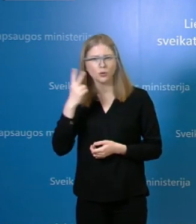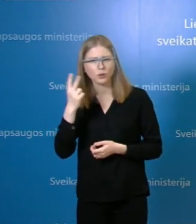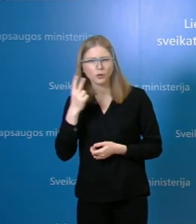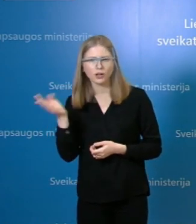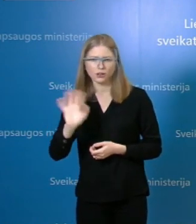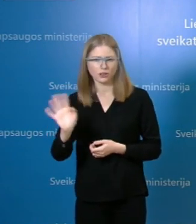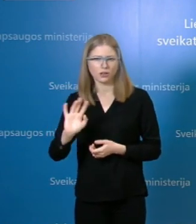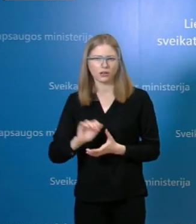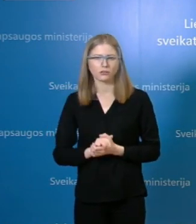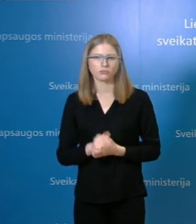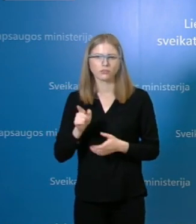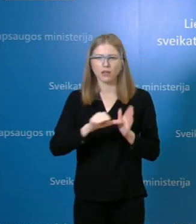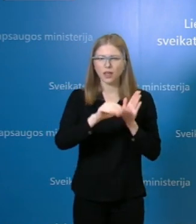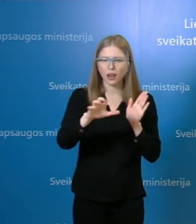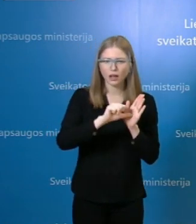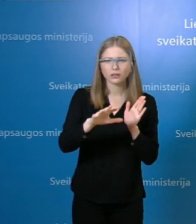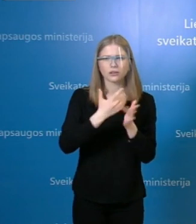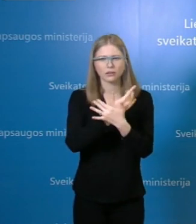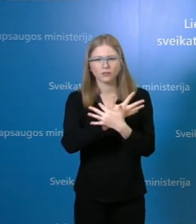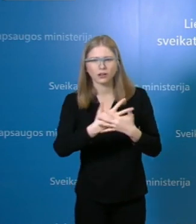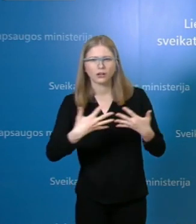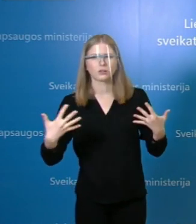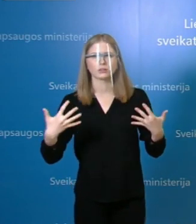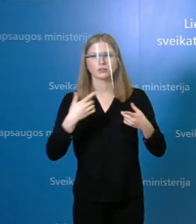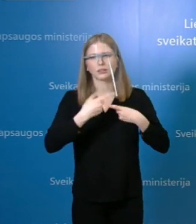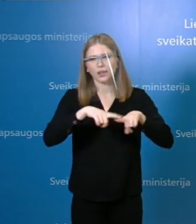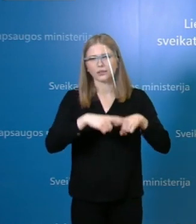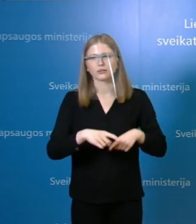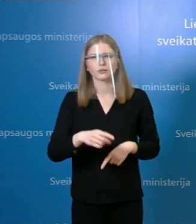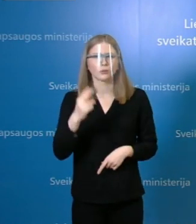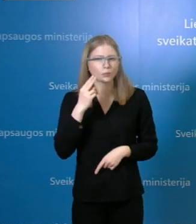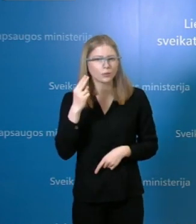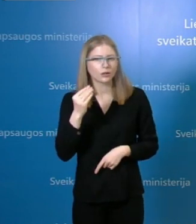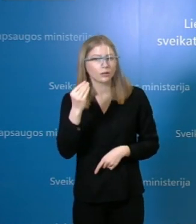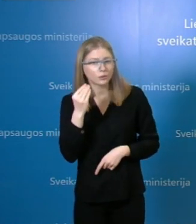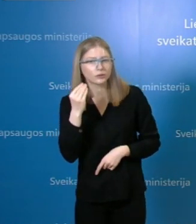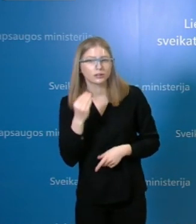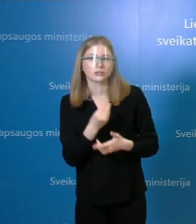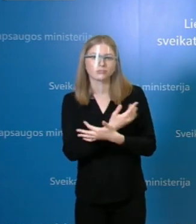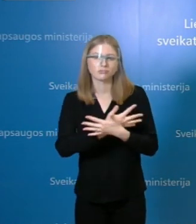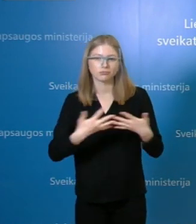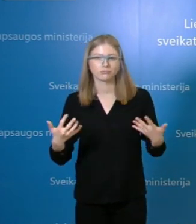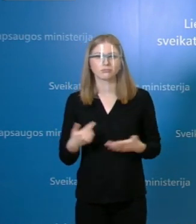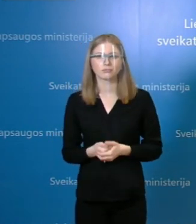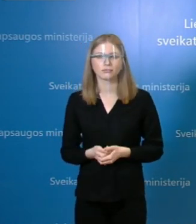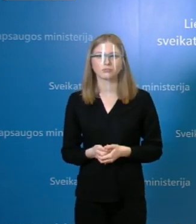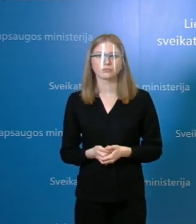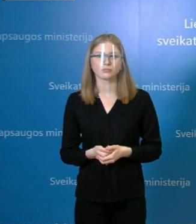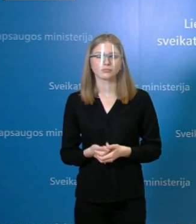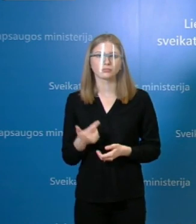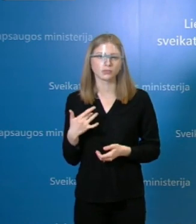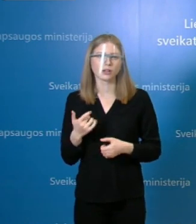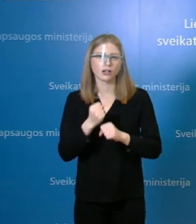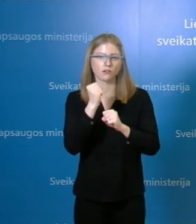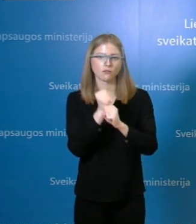yra elektroniniai prietaisai ir tie prietaisai, kurie yra skirti kaitinamiem tabako gaminiam naudoti, kad